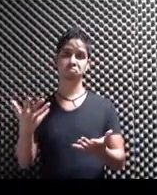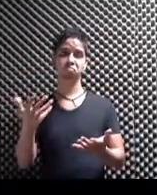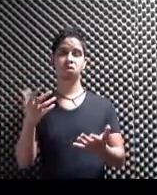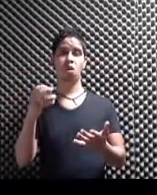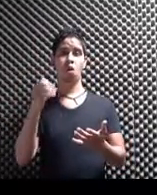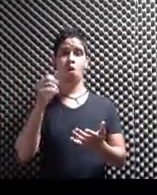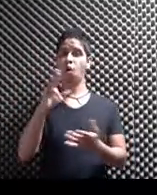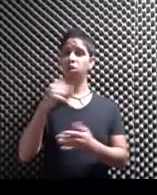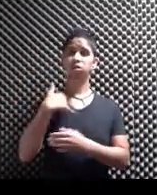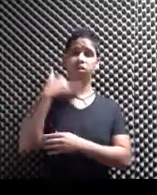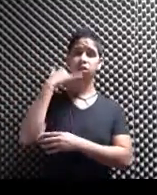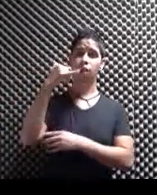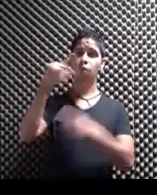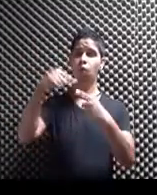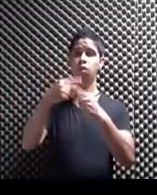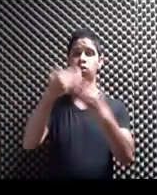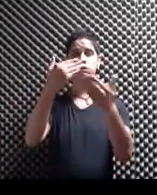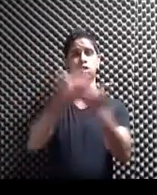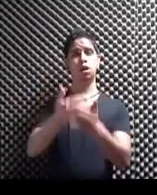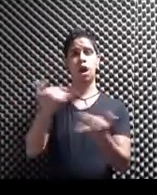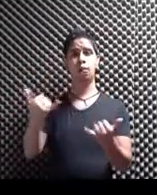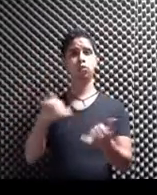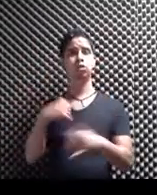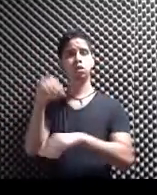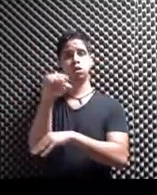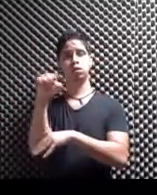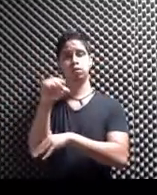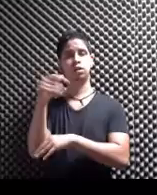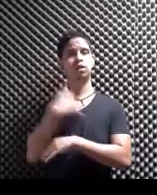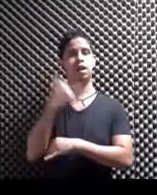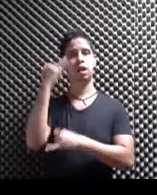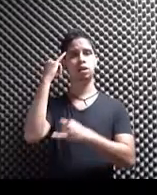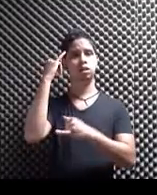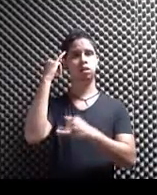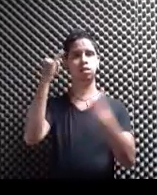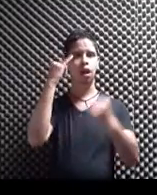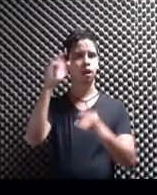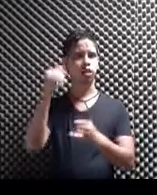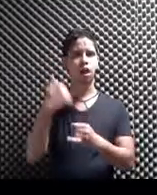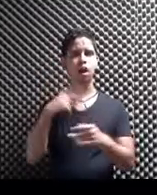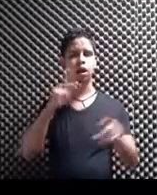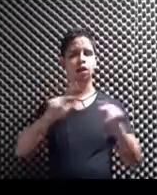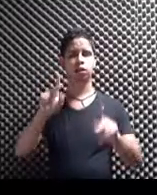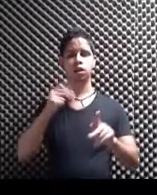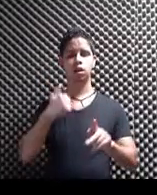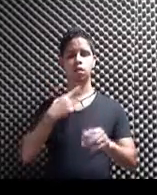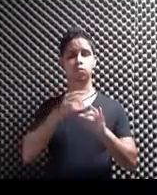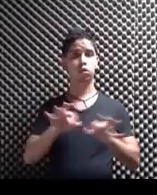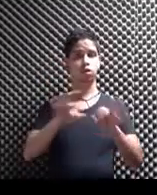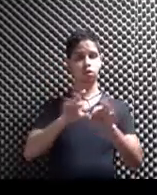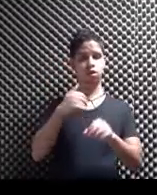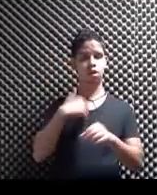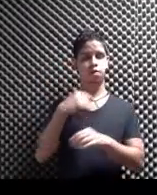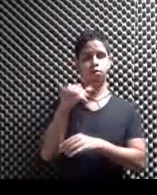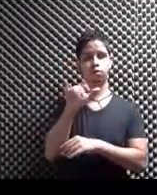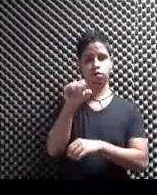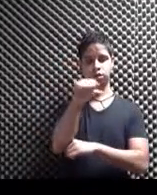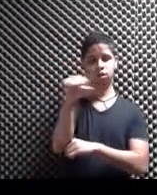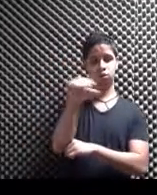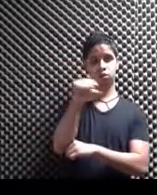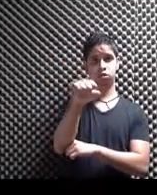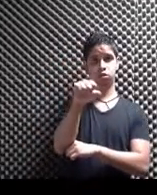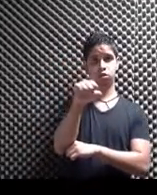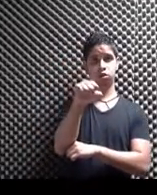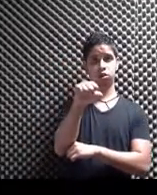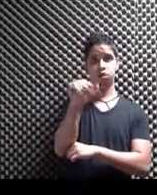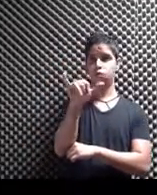te llamo cuando llegue a mi destino estoy guiando la conciencia la no solamente del que está en el automóvil también el que está